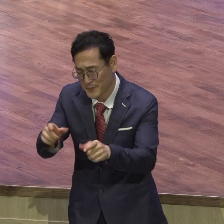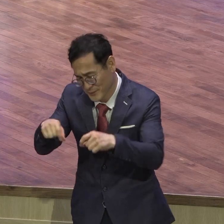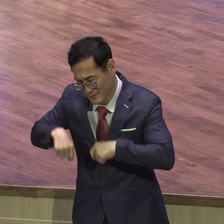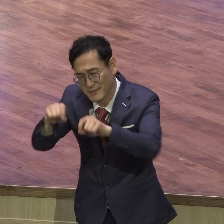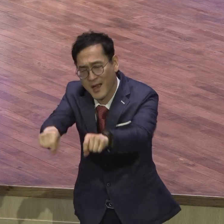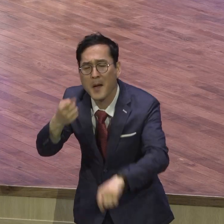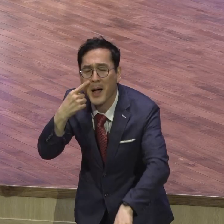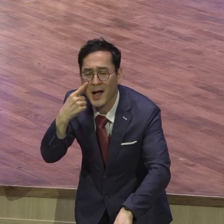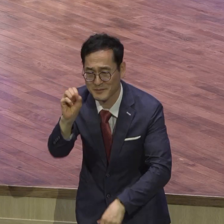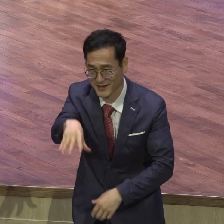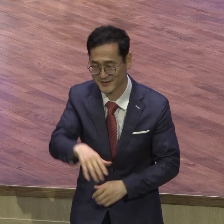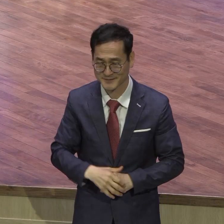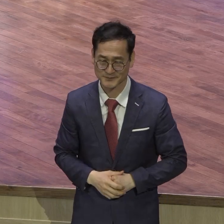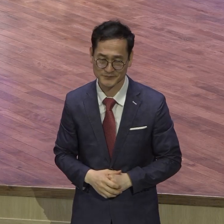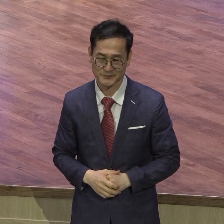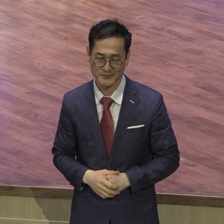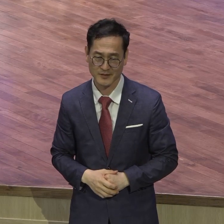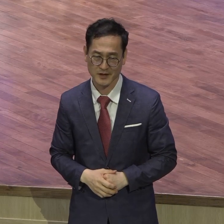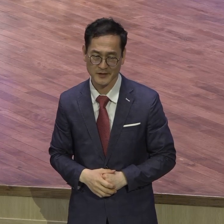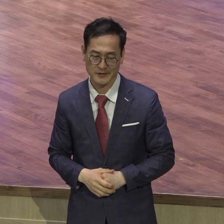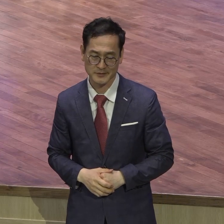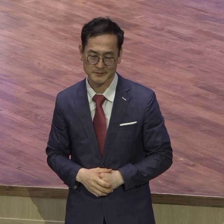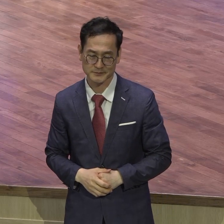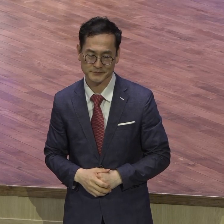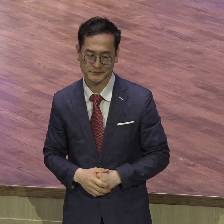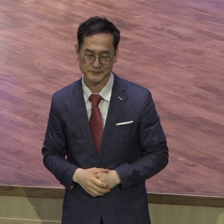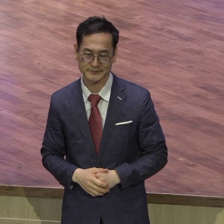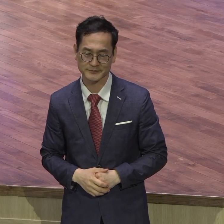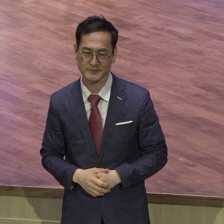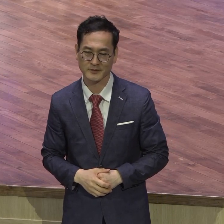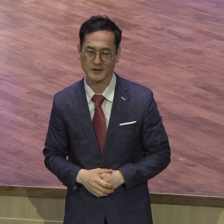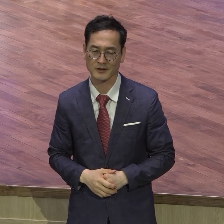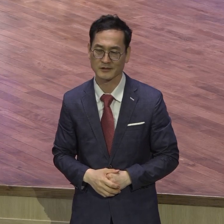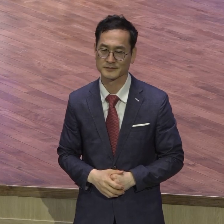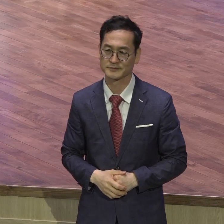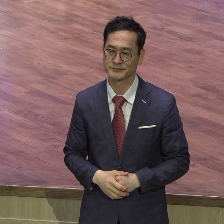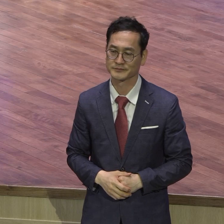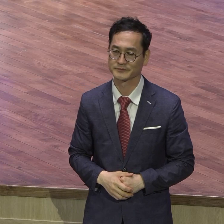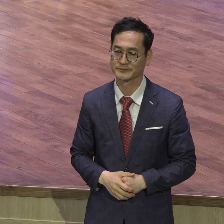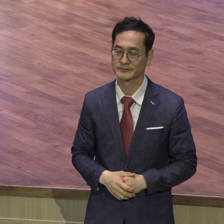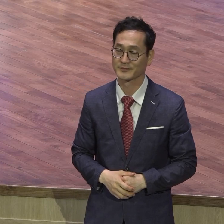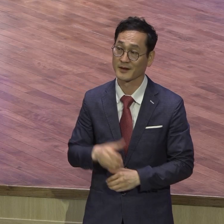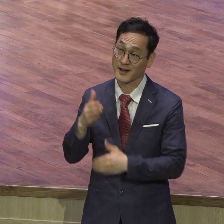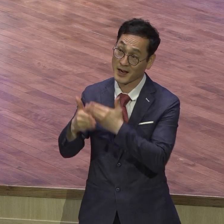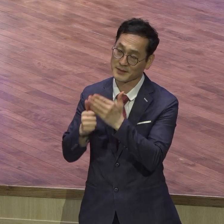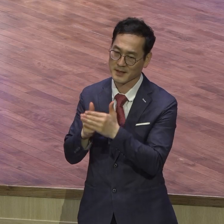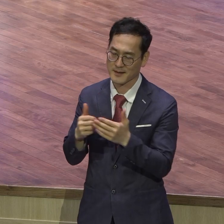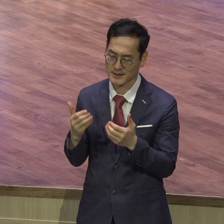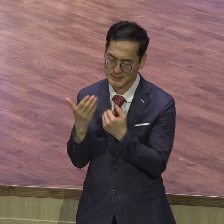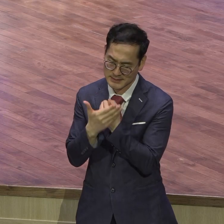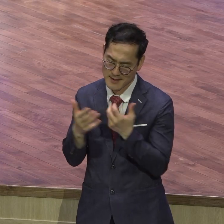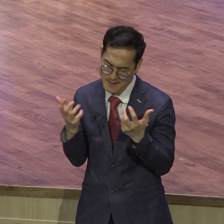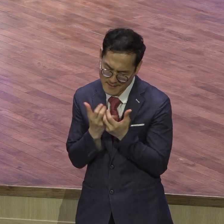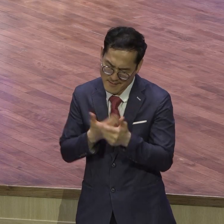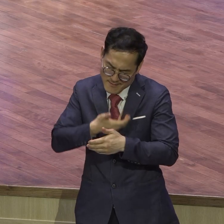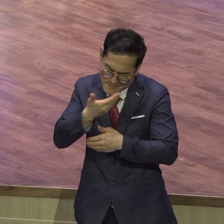우리가 구하거나 생각하는 모든 것에 모여 넘치도록 역사하시는 분이시다